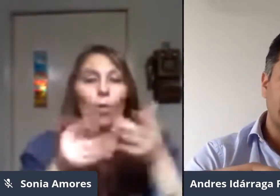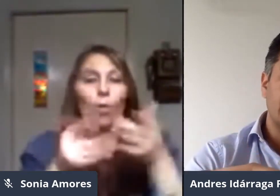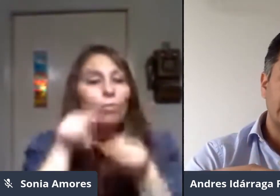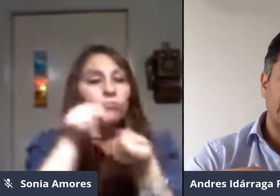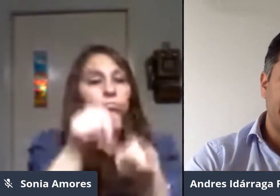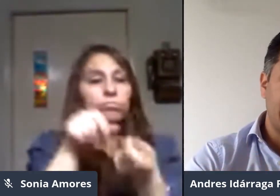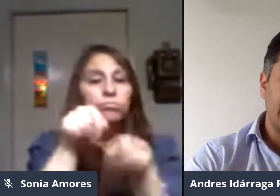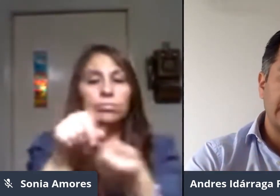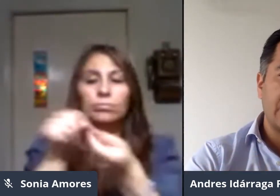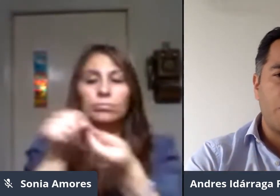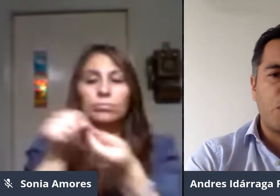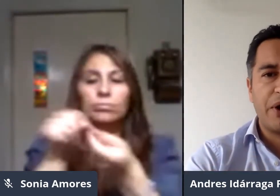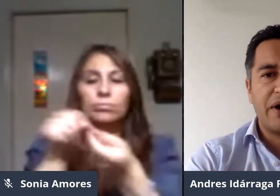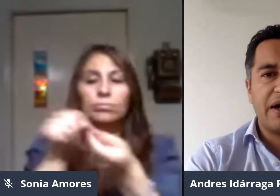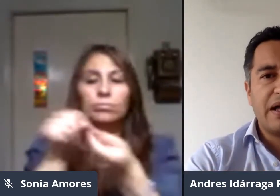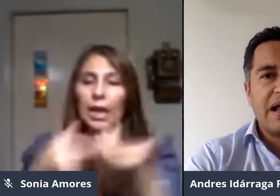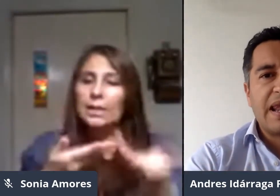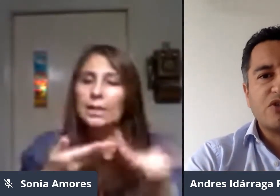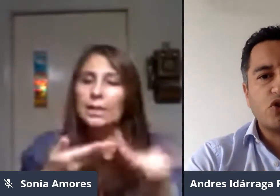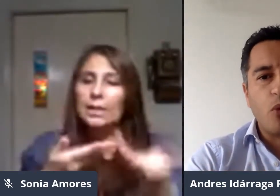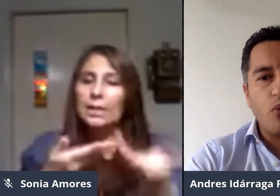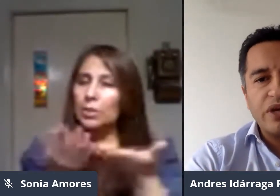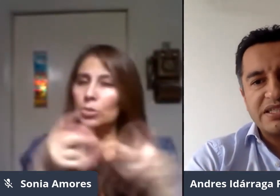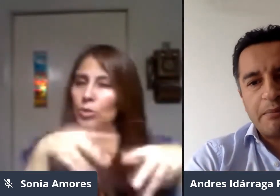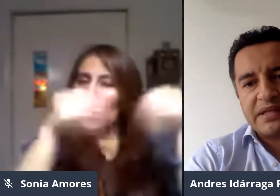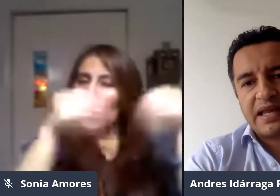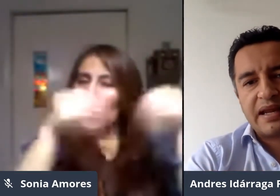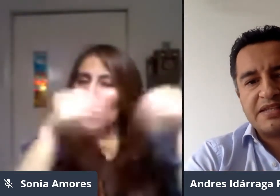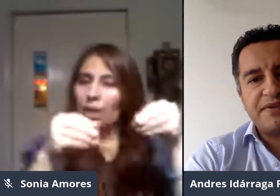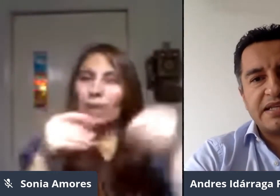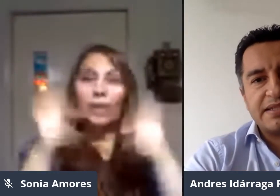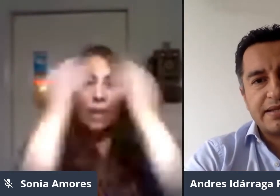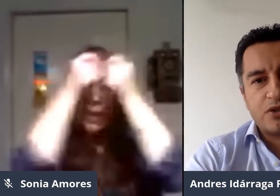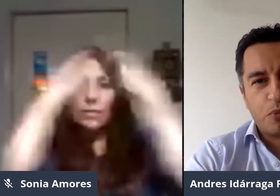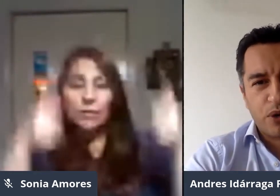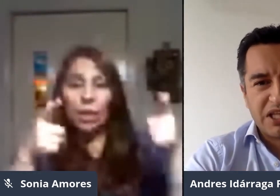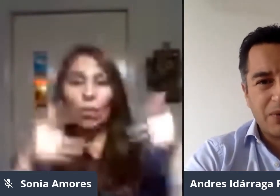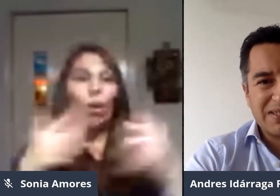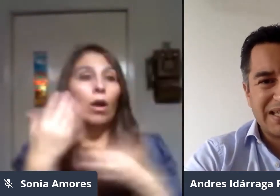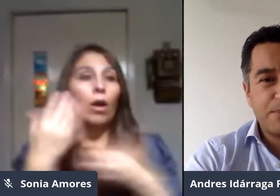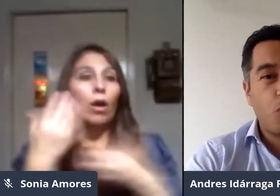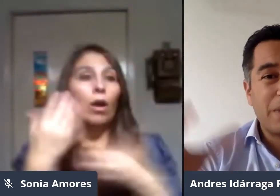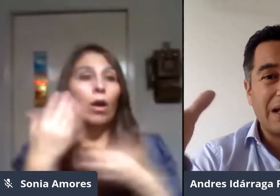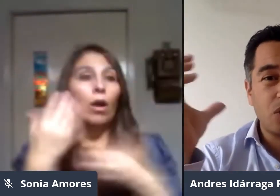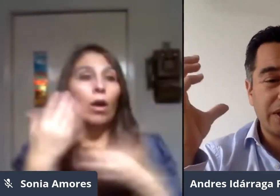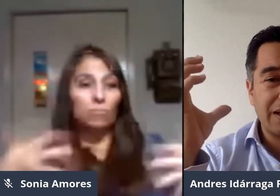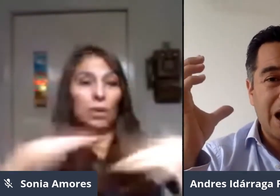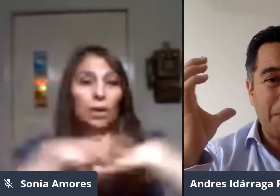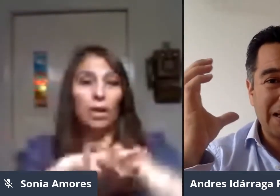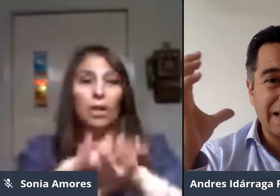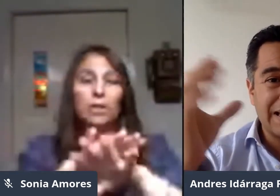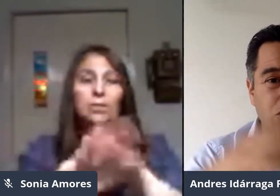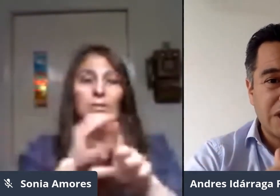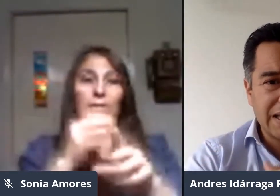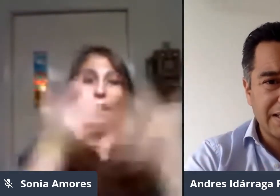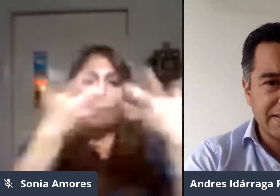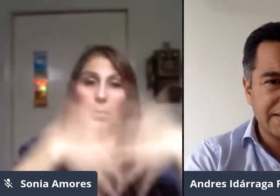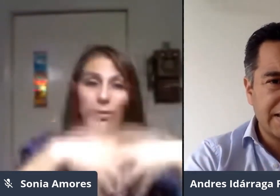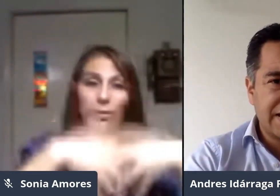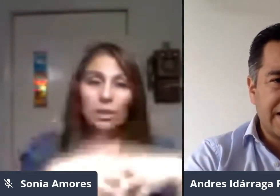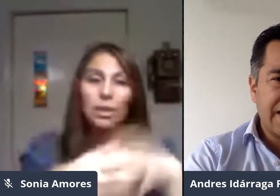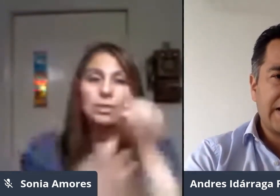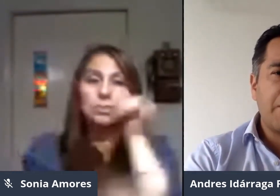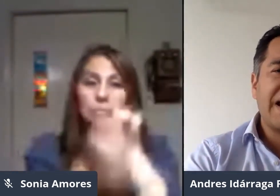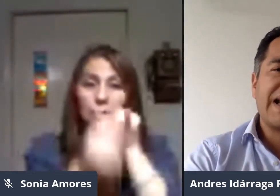de la sociedad y esperar que el Estado promueva lazos comunes en vez de redes financieras y corporativas, que es propia del orden a partir de los